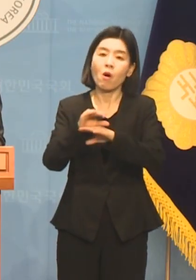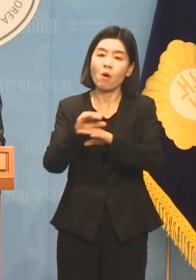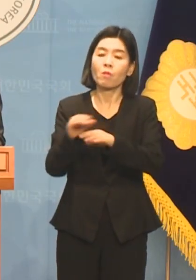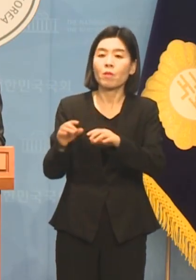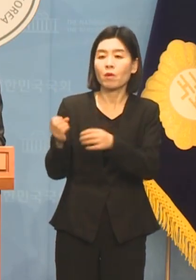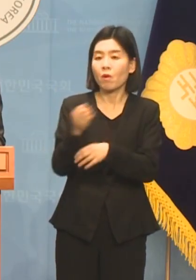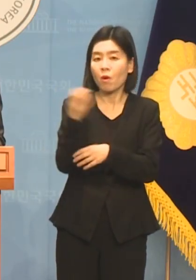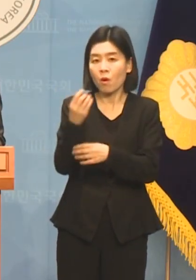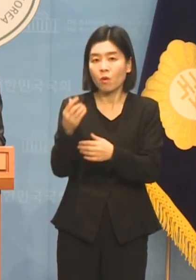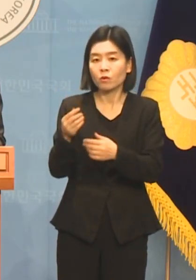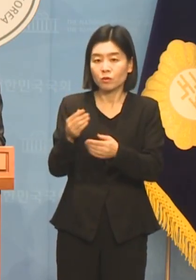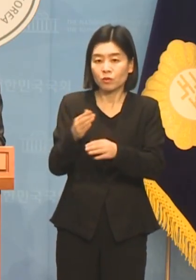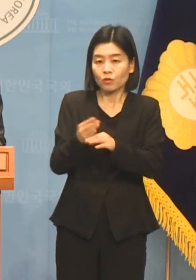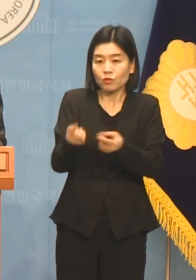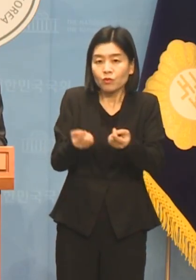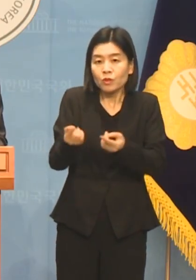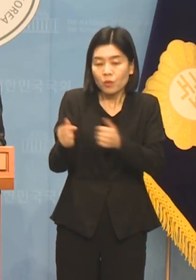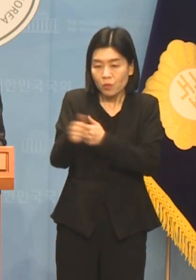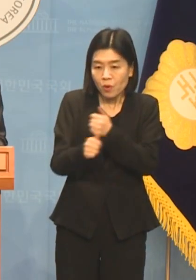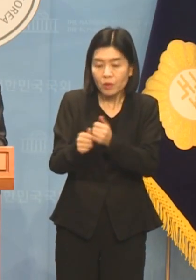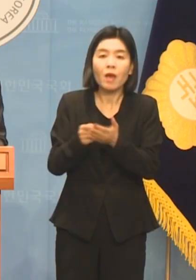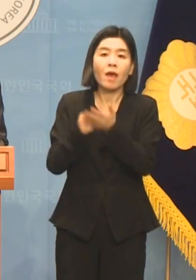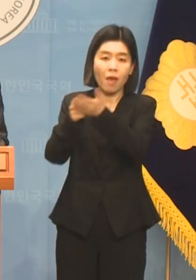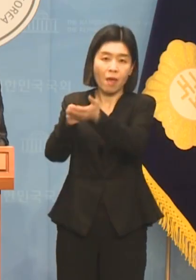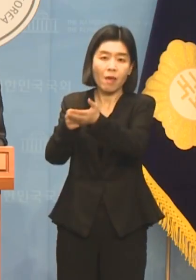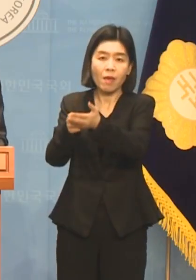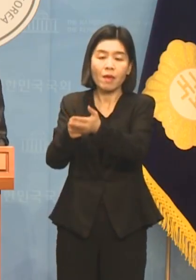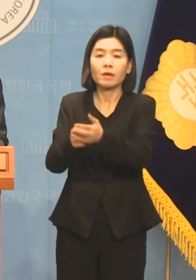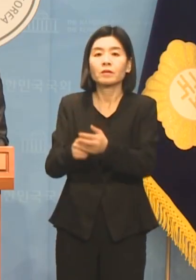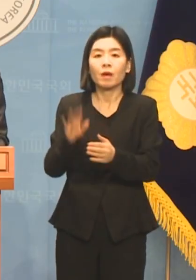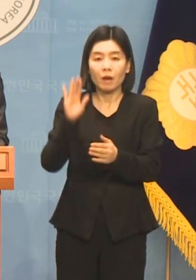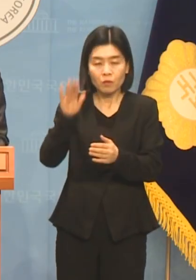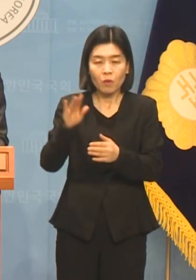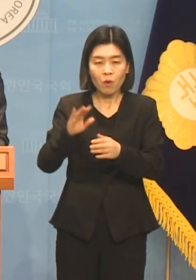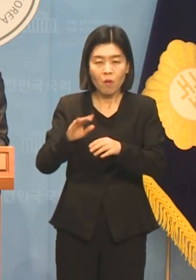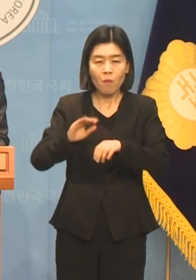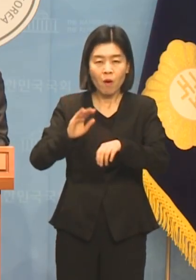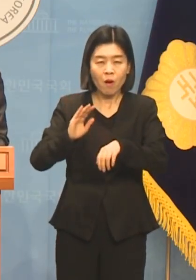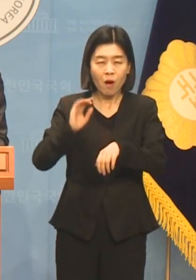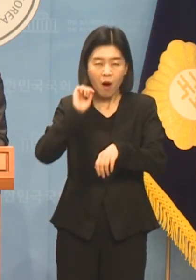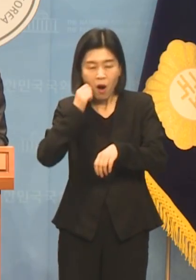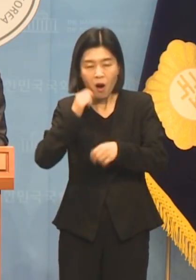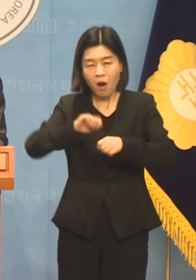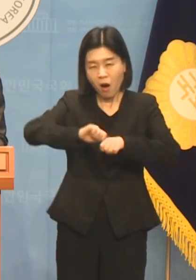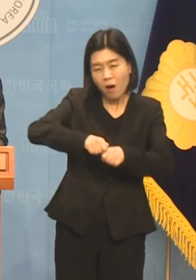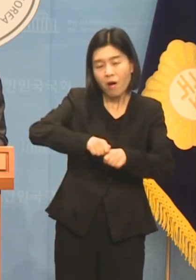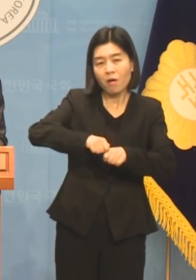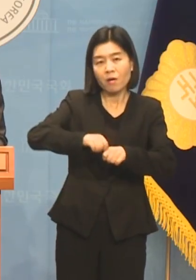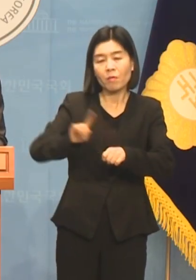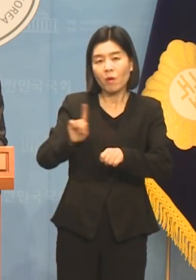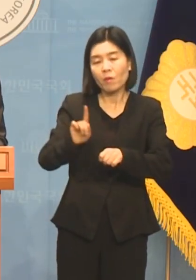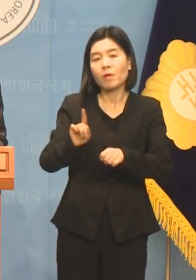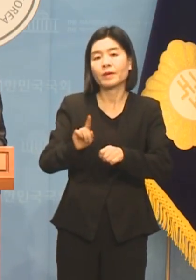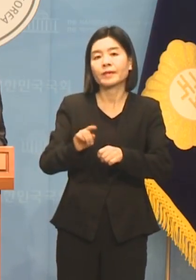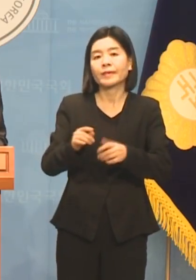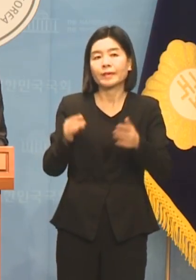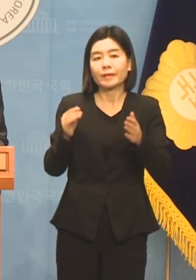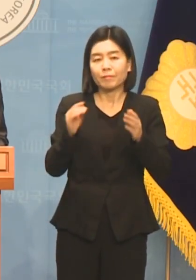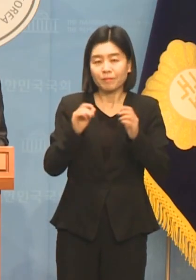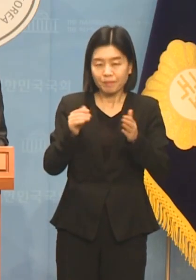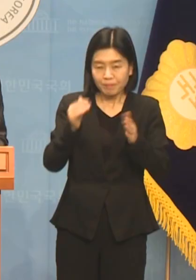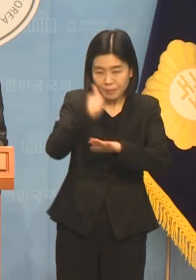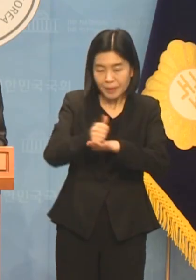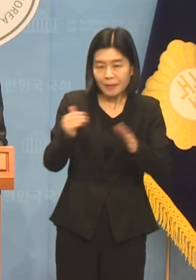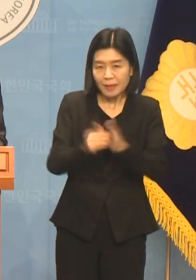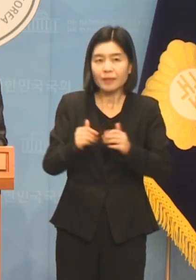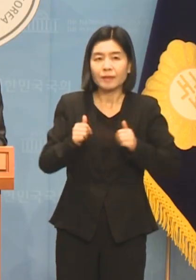대해서는 끝까지 단호하게 대응해 나가겠습니다. 다음 스카이데일리 허위 보도에 대한 고발사항